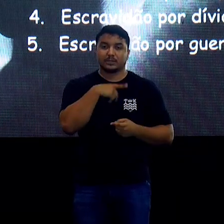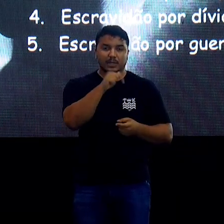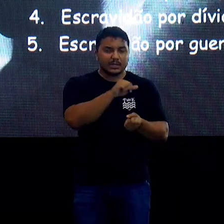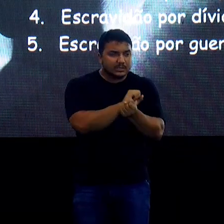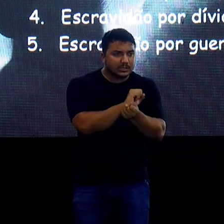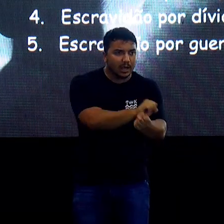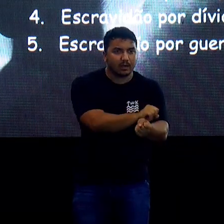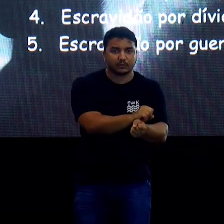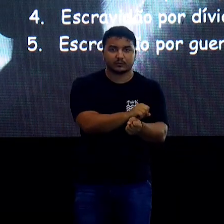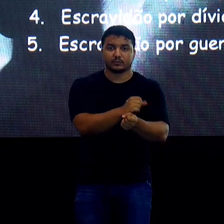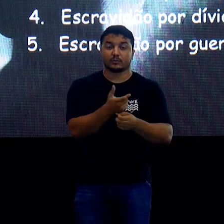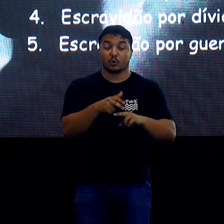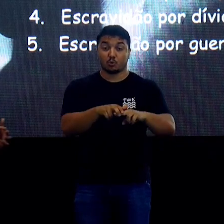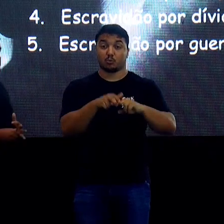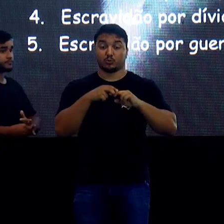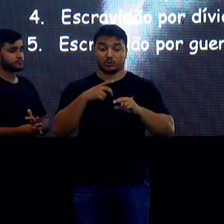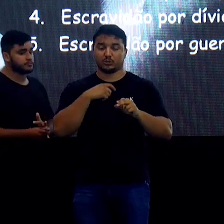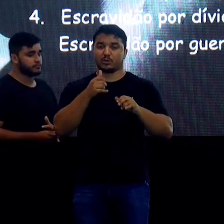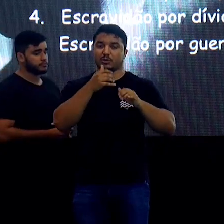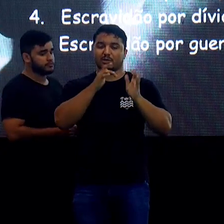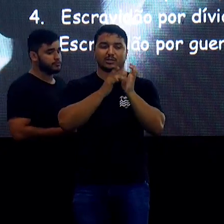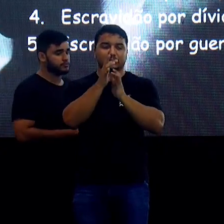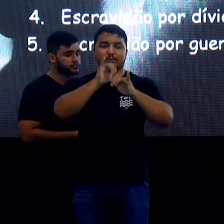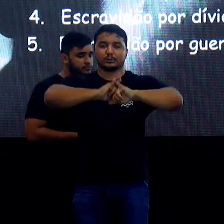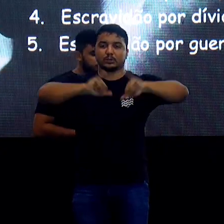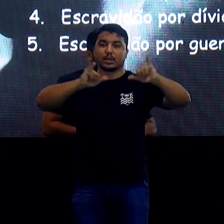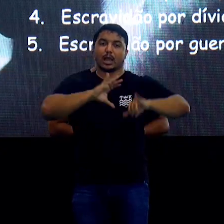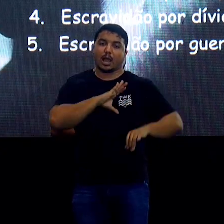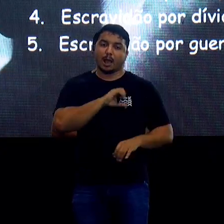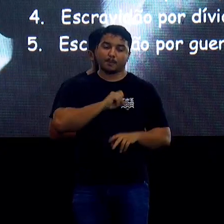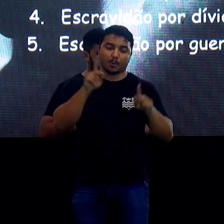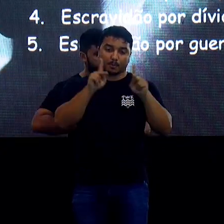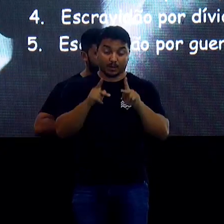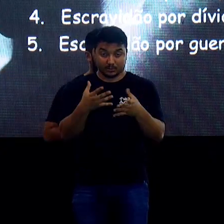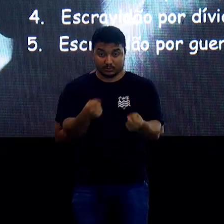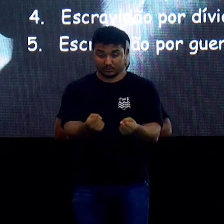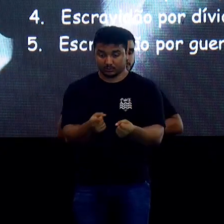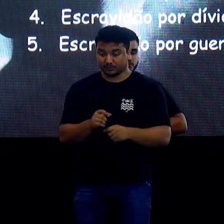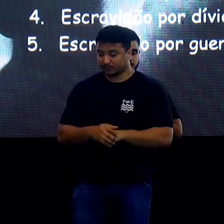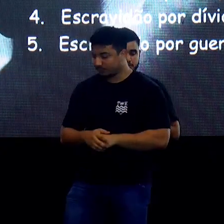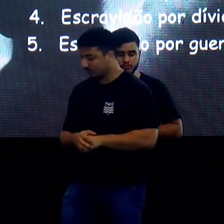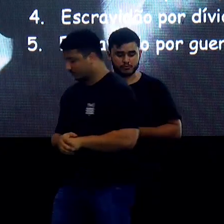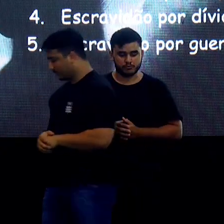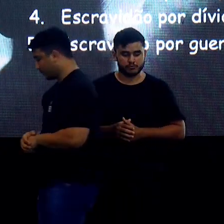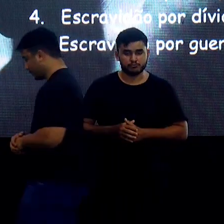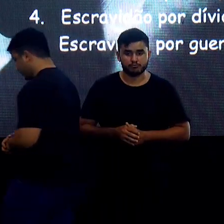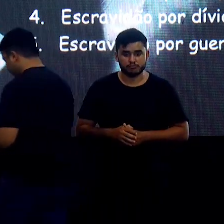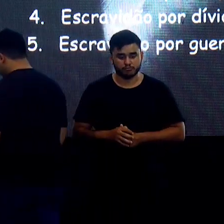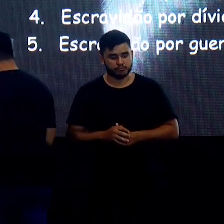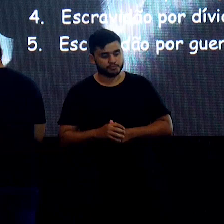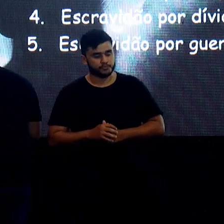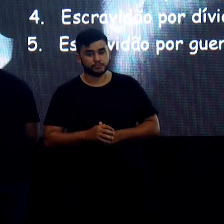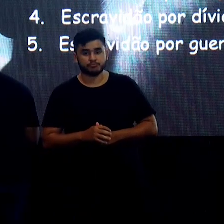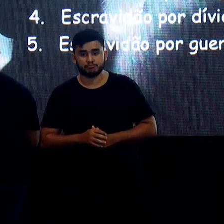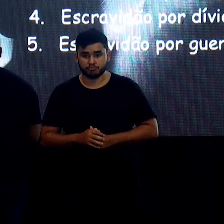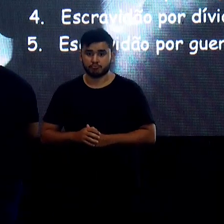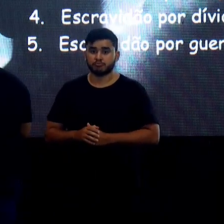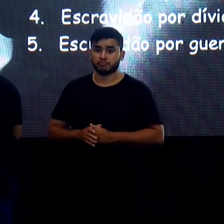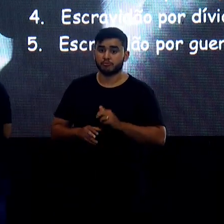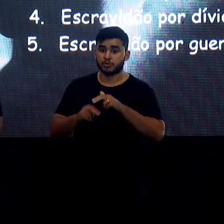escravo? Então a mensagem do cristianismo de amor, paz e tolerância foi fundamental para o fim da